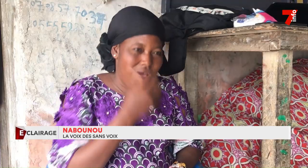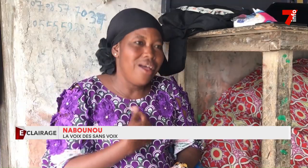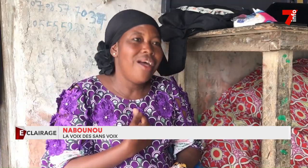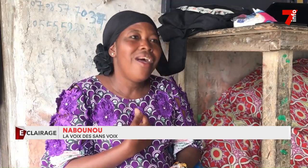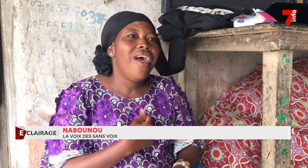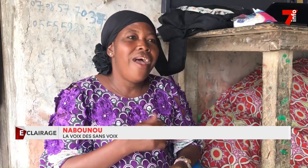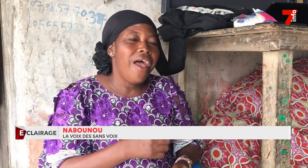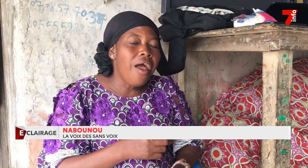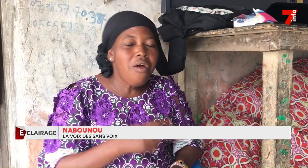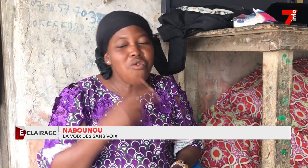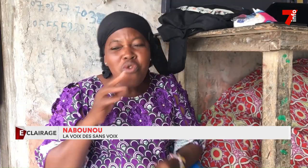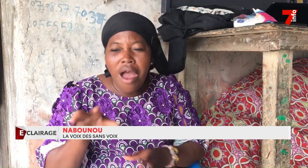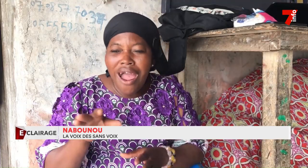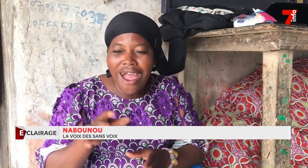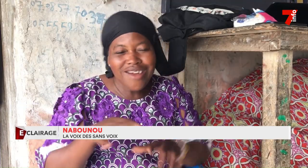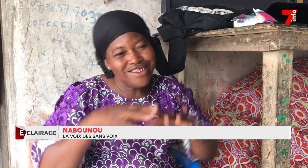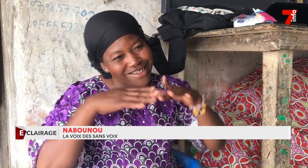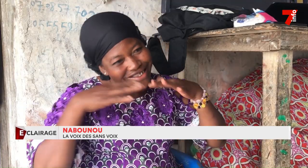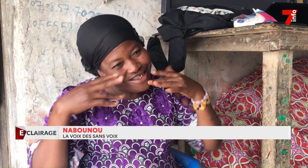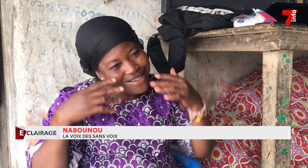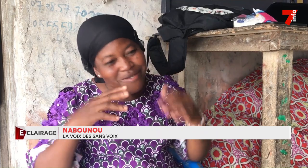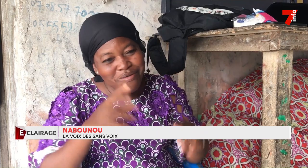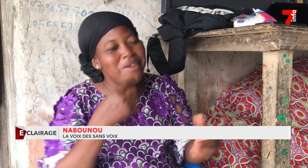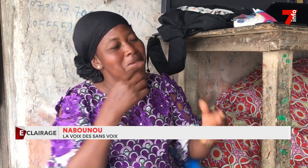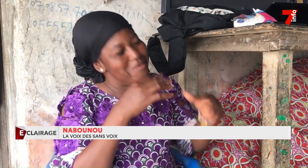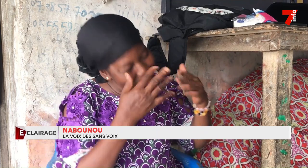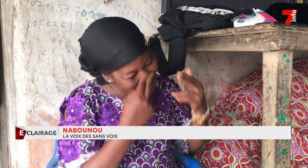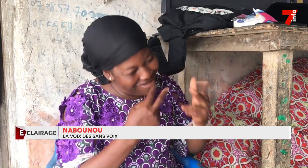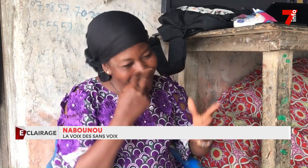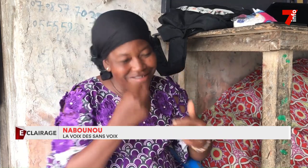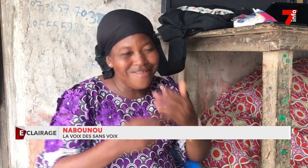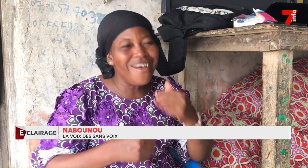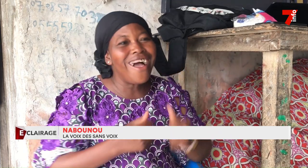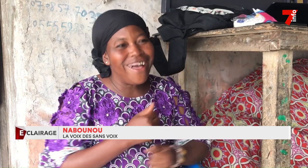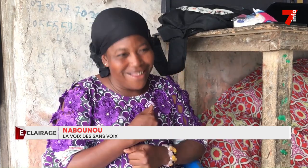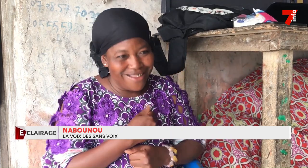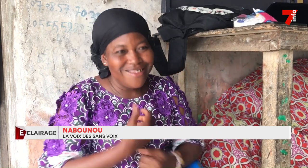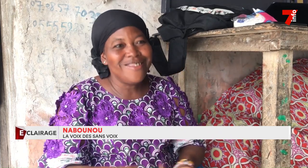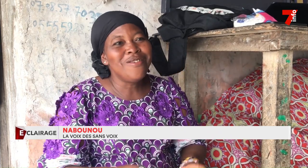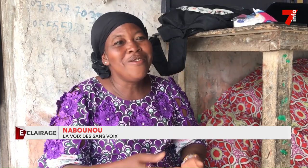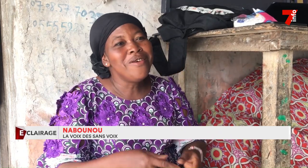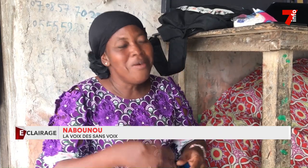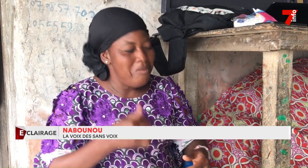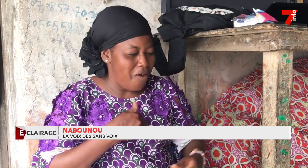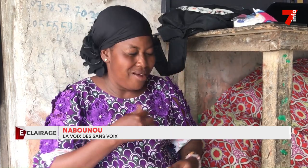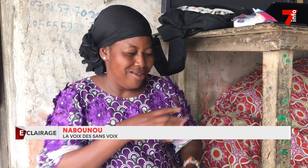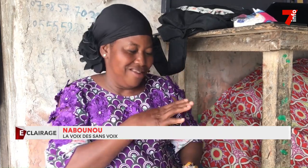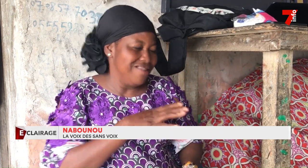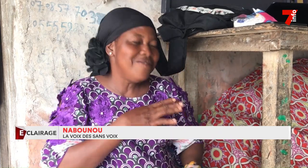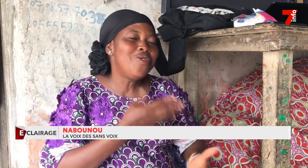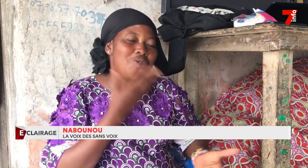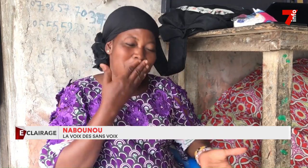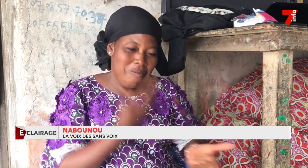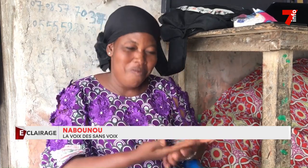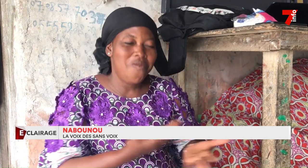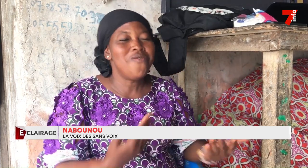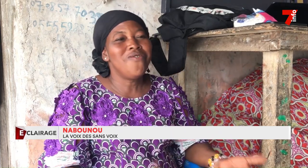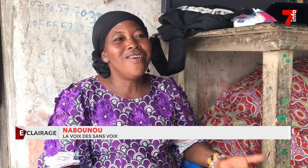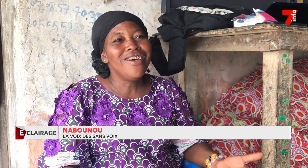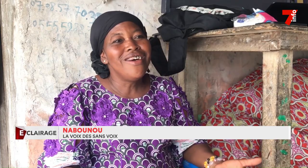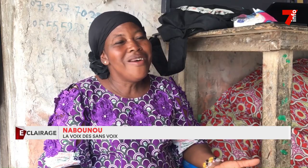La plupart de mes clients savent que j'ai un problème auditif. Voilà, il d'autres qui, on cause, on rit.